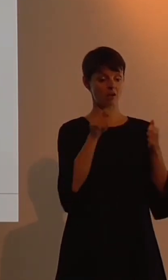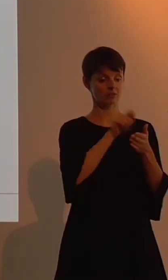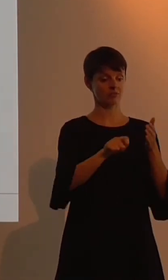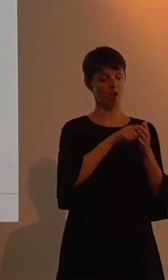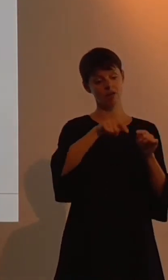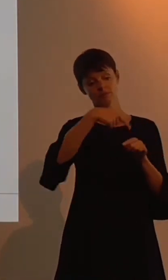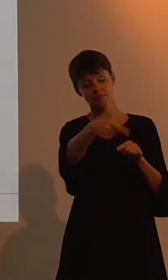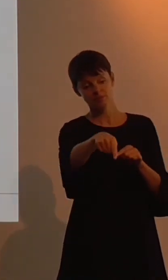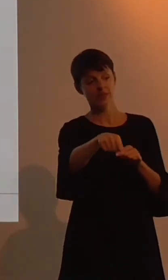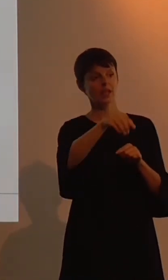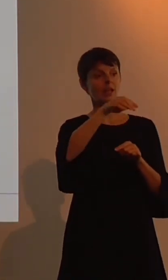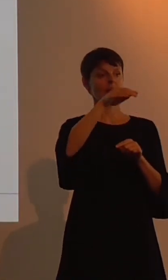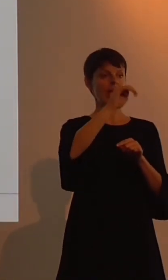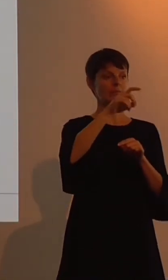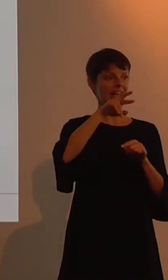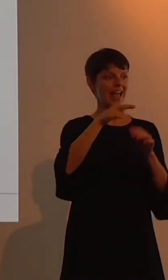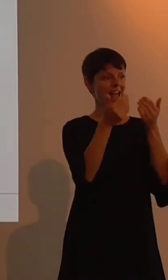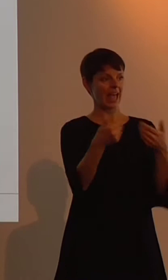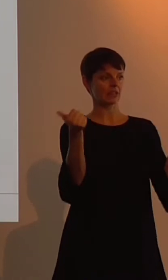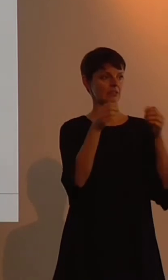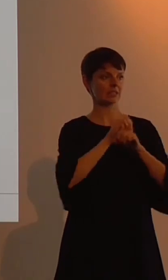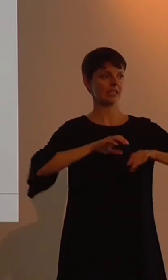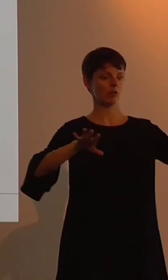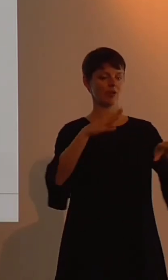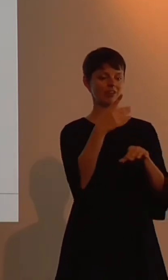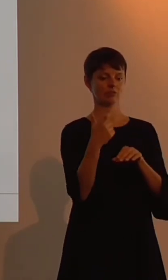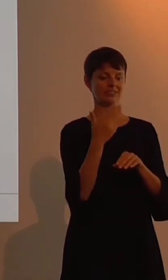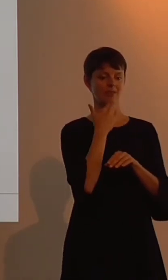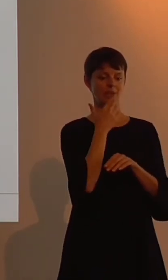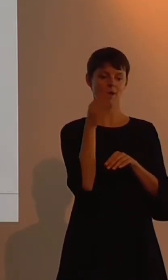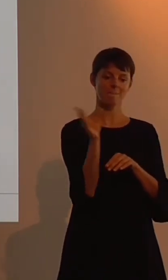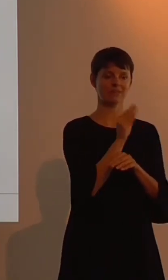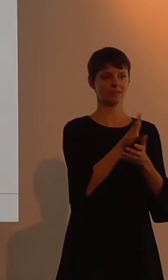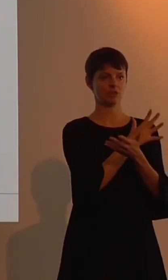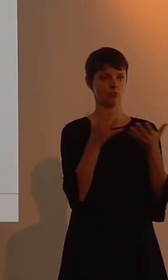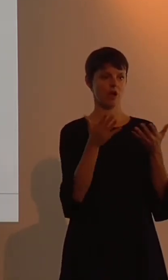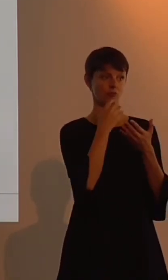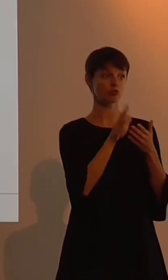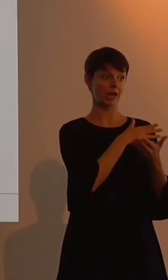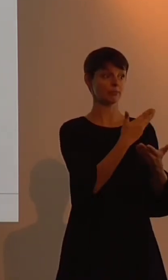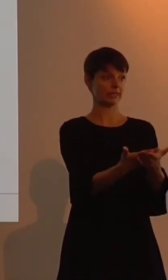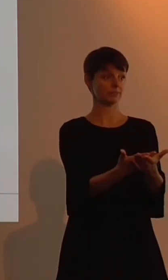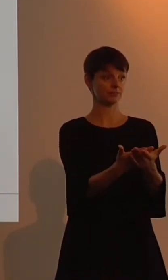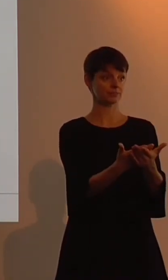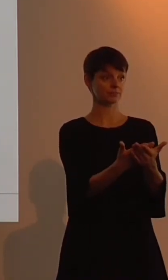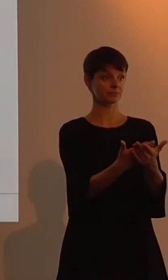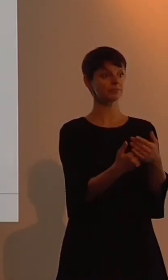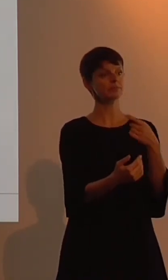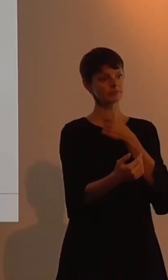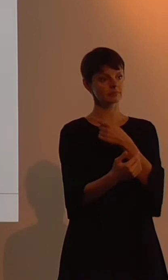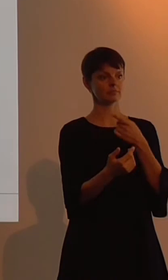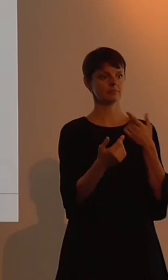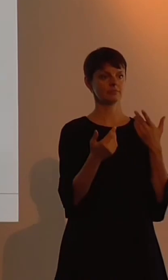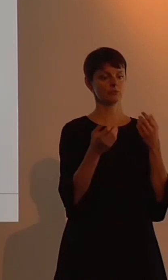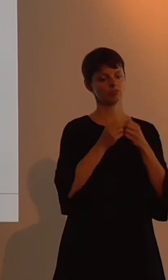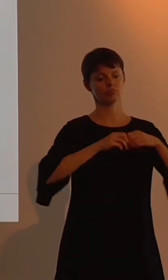ein Portal, in der Extrasendung vorsichtig, weil in dem Portal bestimmt noch ein rechtliches Problem, also über die genannten. Der